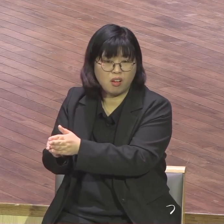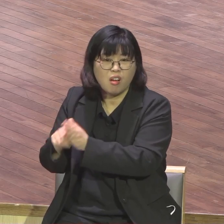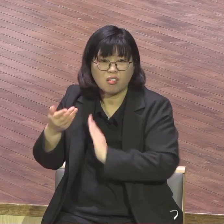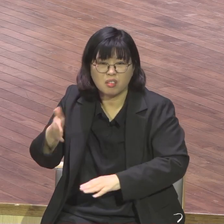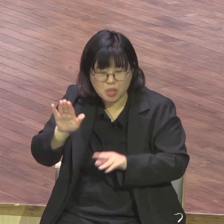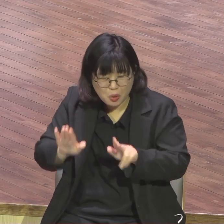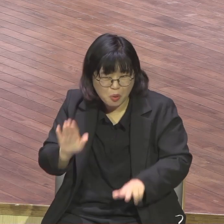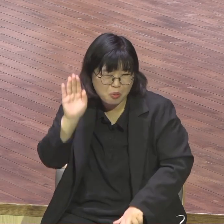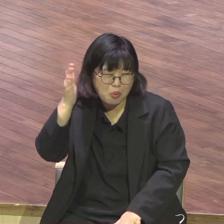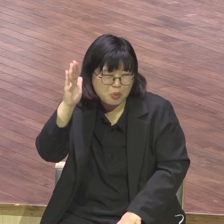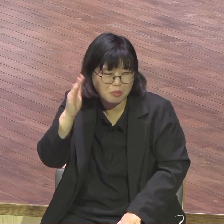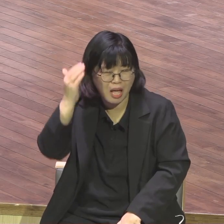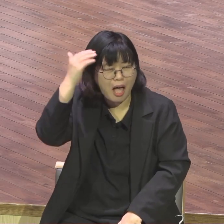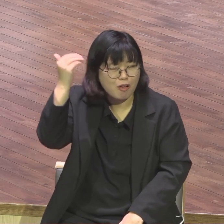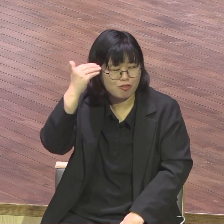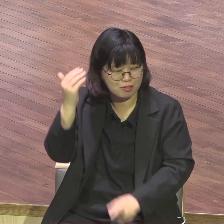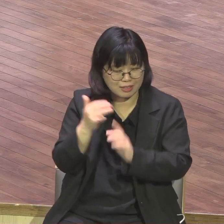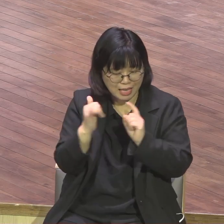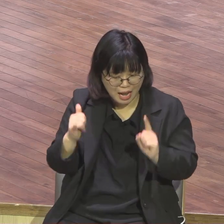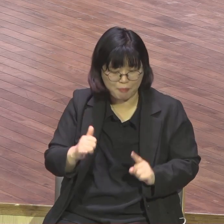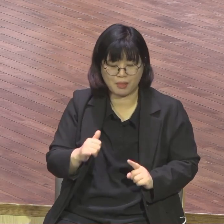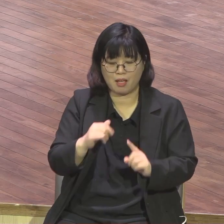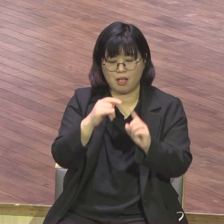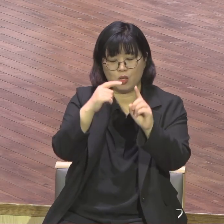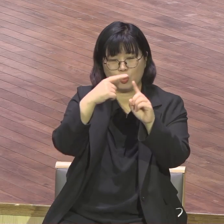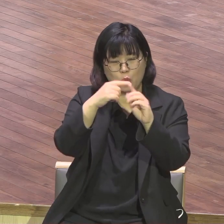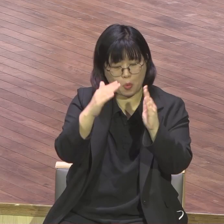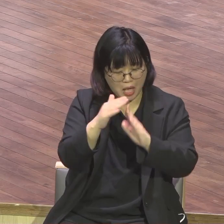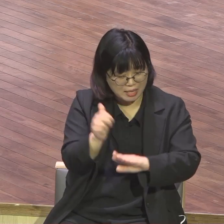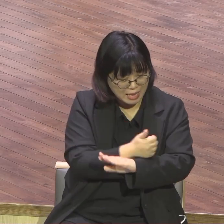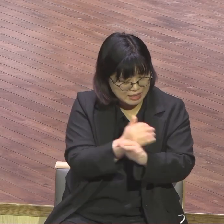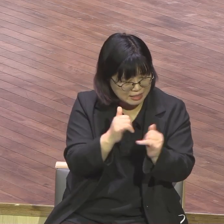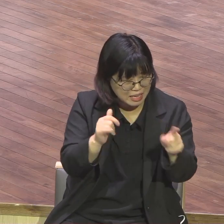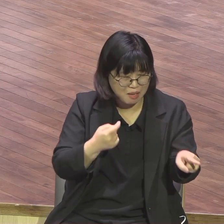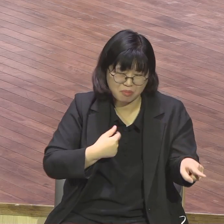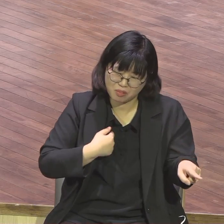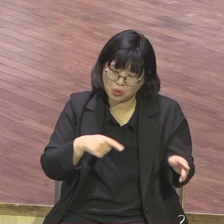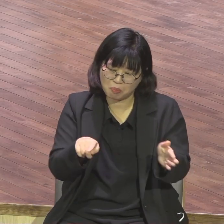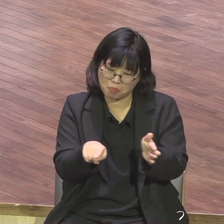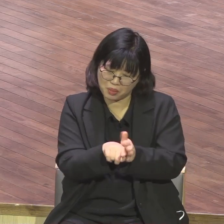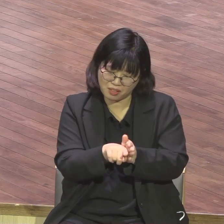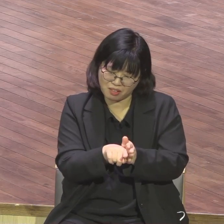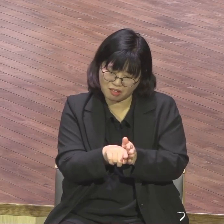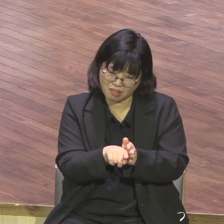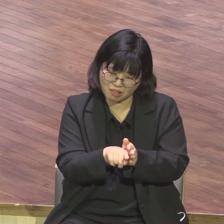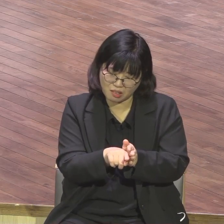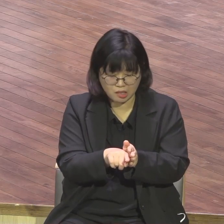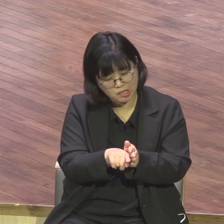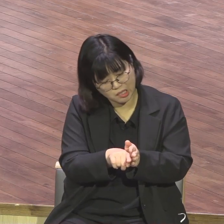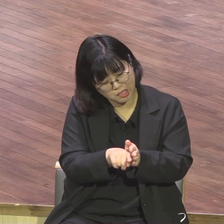돌리치고 또 속이고 이거는요 세상 불신자 중에도 아주 쓰레기 같은 사람들이.